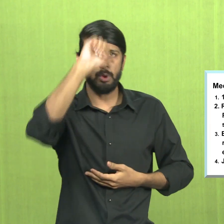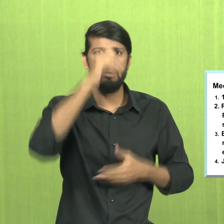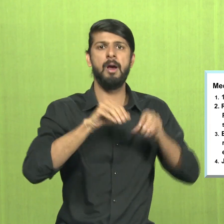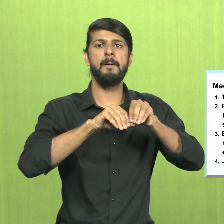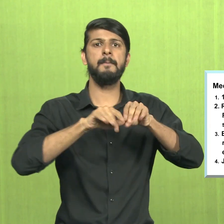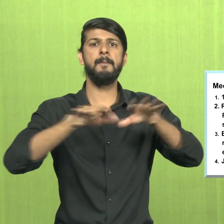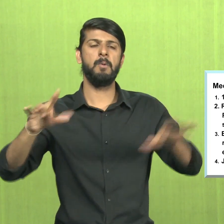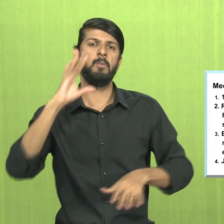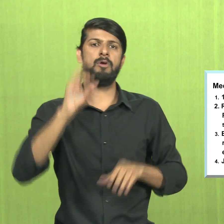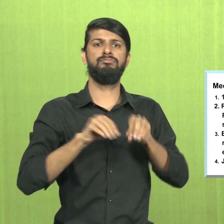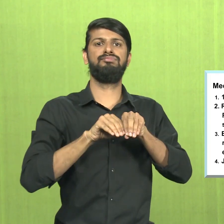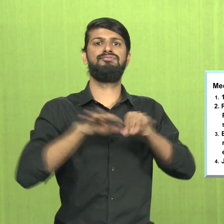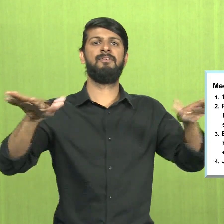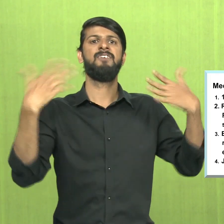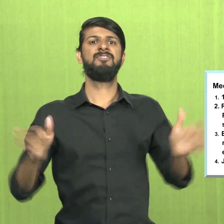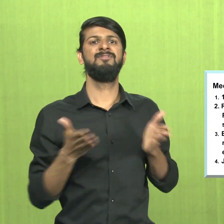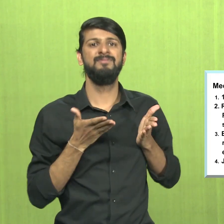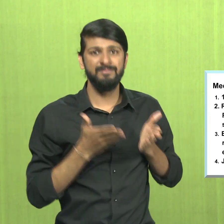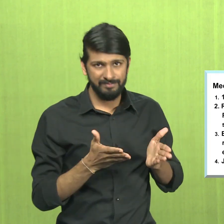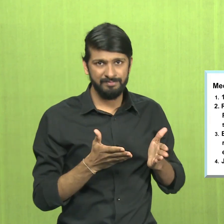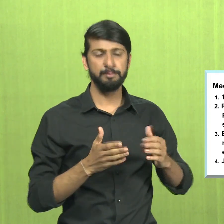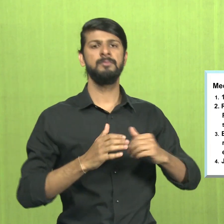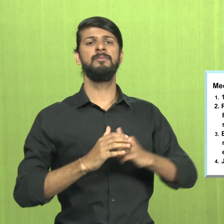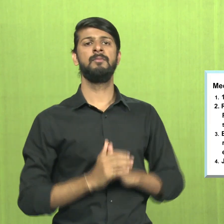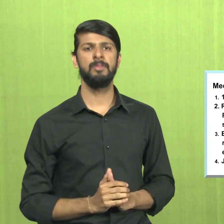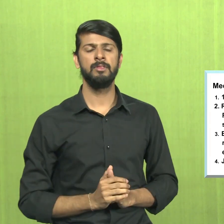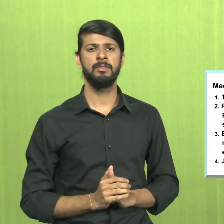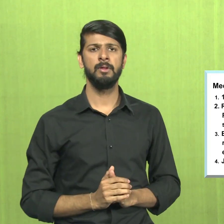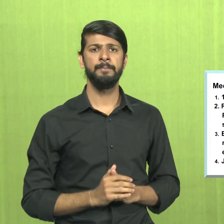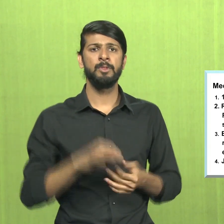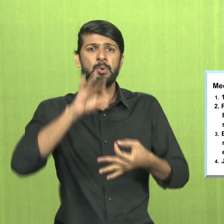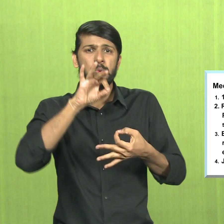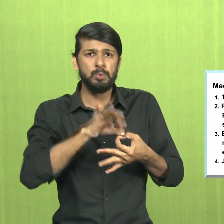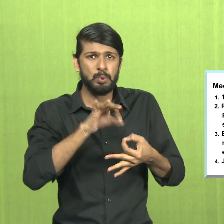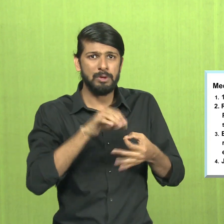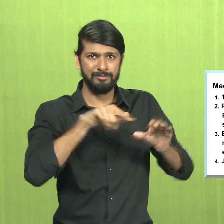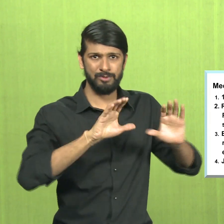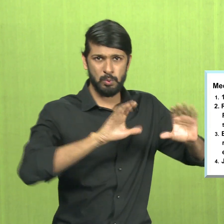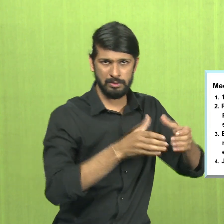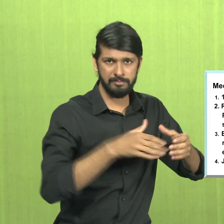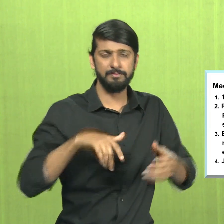से स्प्रेड इंडो वेस्टर्न एंड ईस्टर्न पार्ट्स आफ इंडिया श्री विनोद गुप्ता टाइम बॉस गोल्डन पीरियड यू